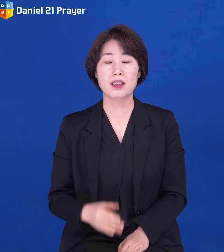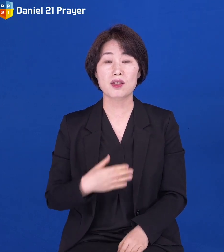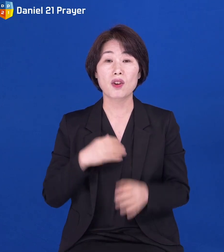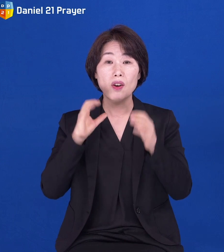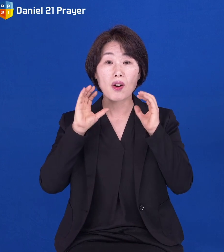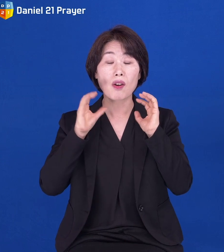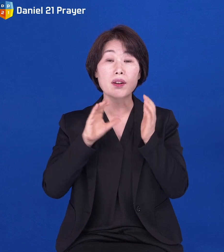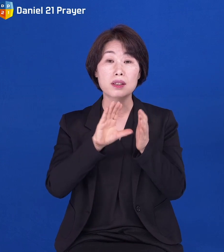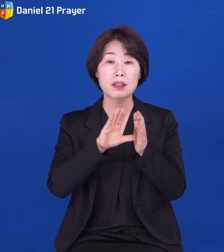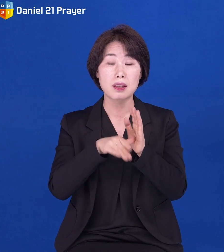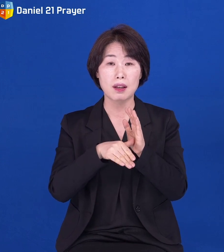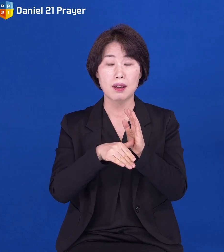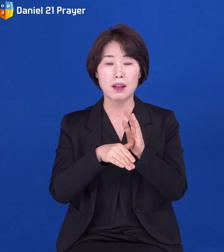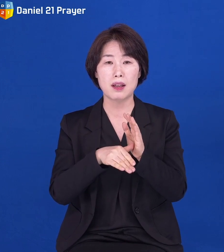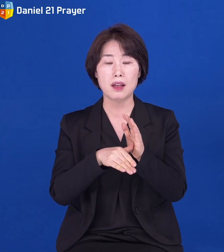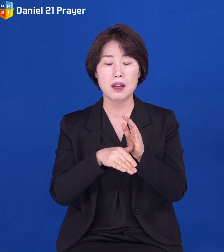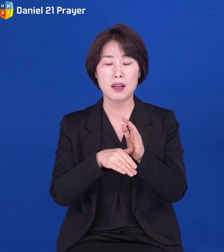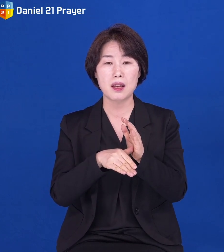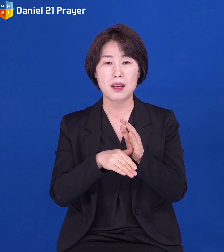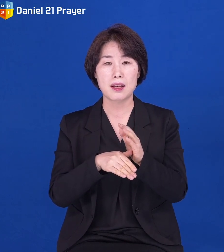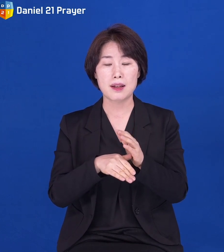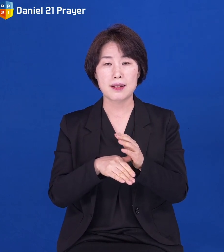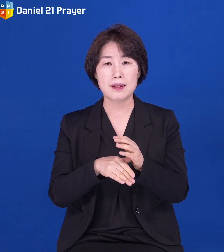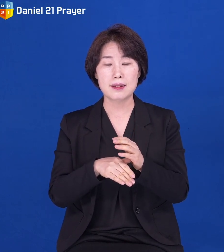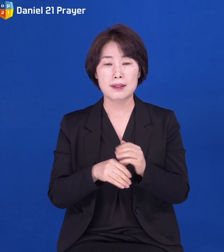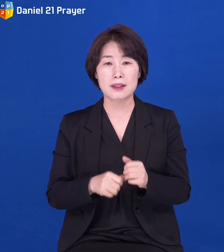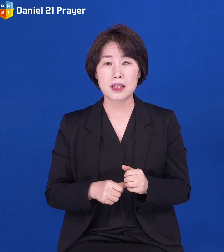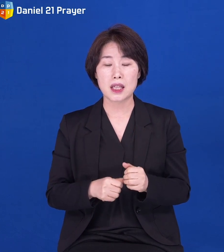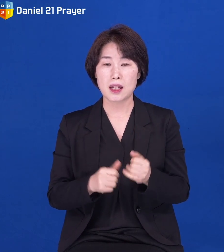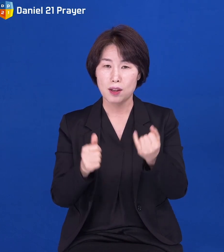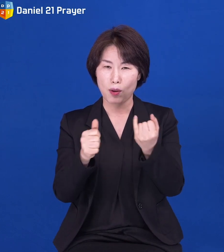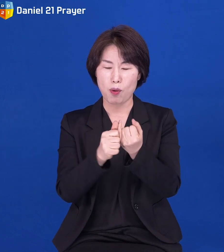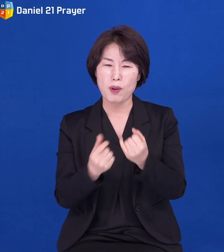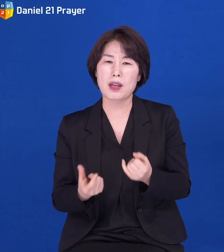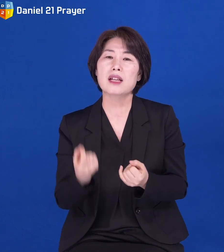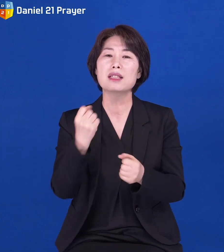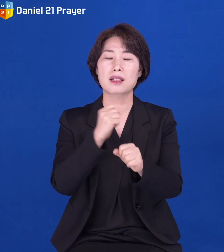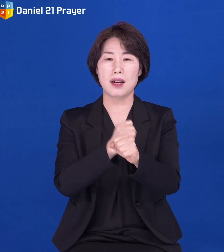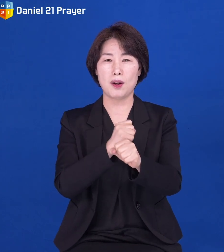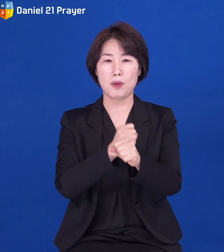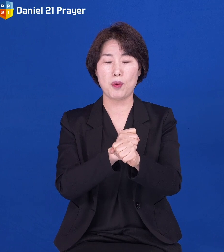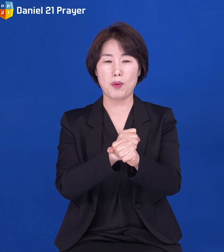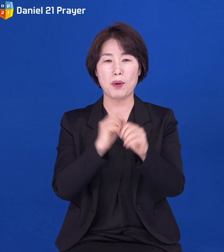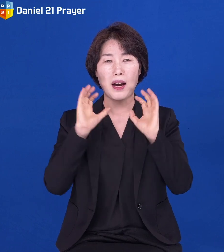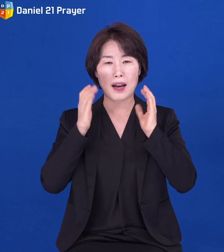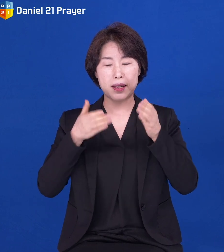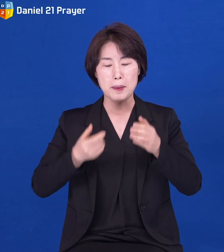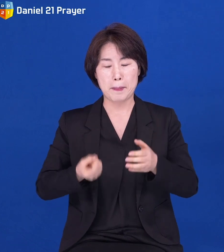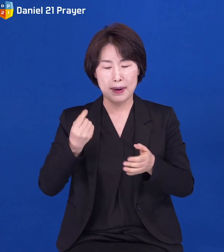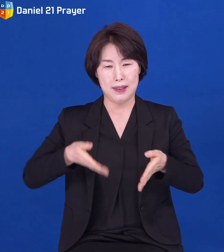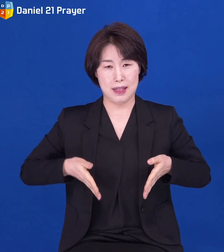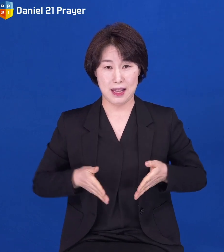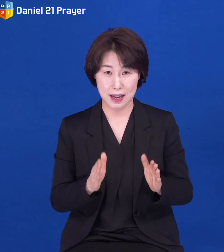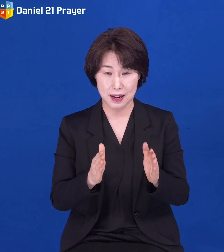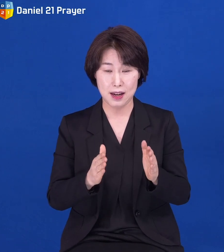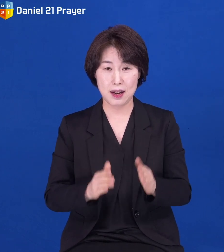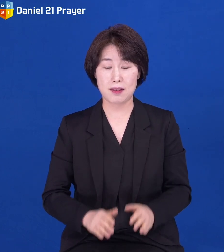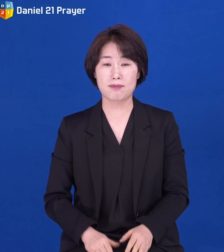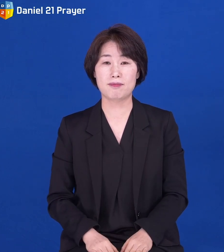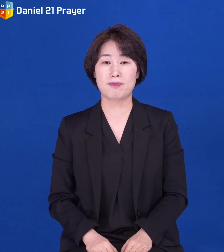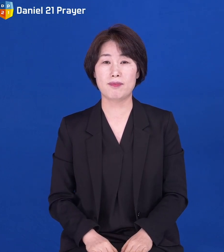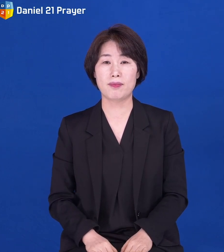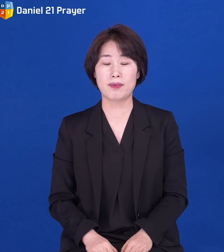일을 굉장히 활동을 많이 할 때 제가 좀 시집을 빨리 가가지고요. 아이를 또 빨리 낳고 그래가지고 이제 아이를 이제